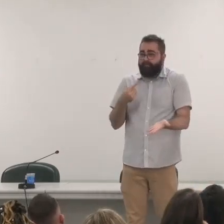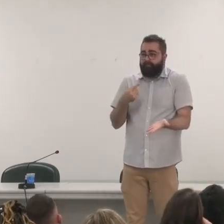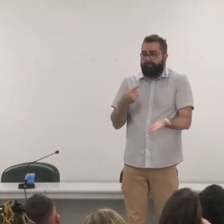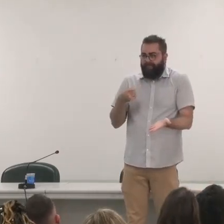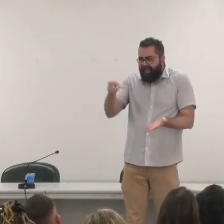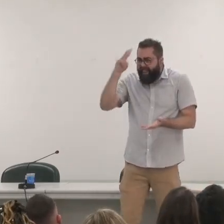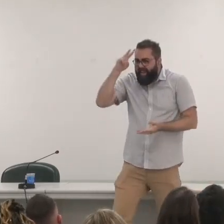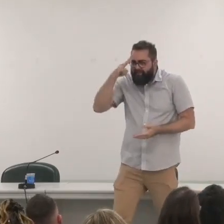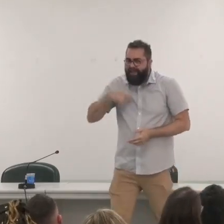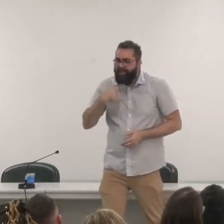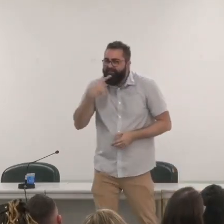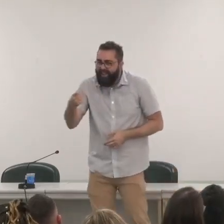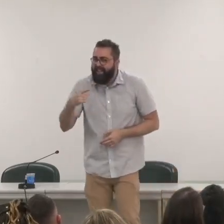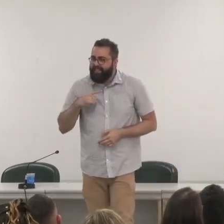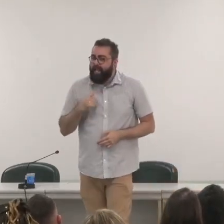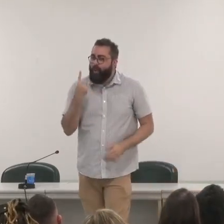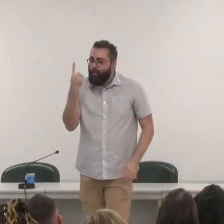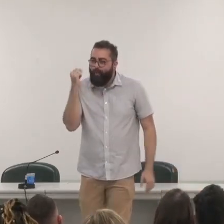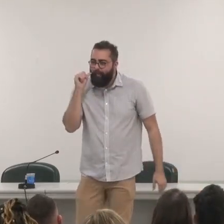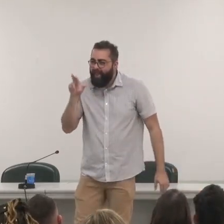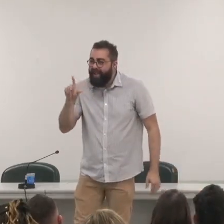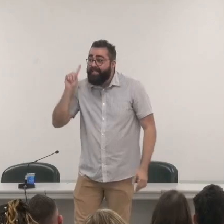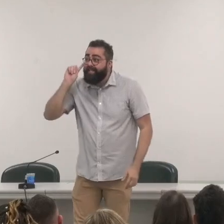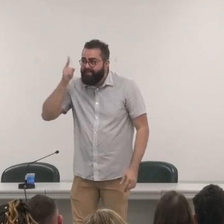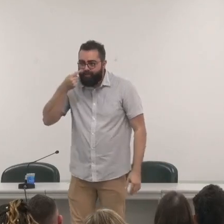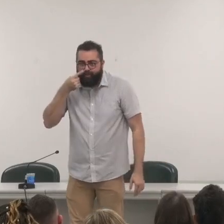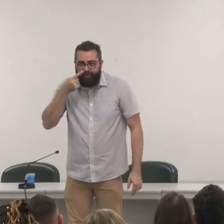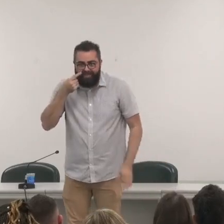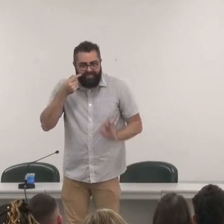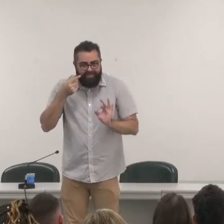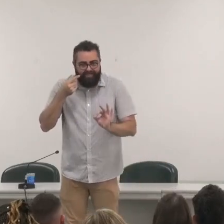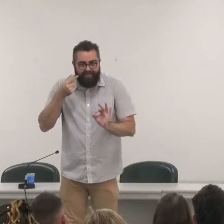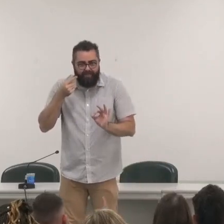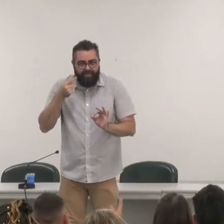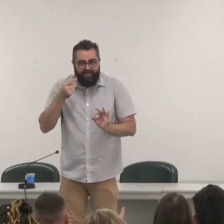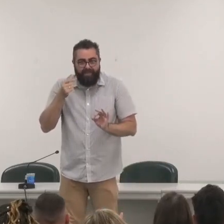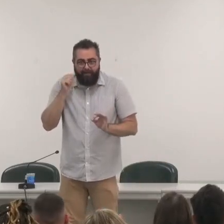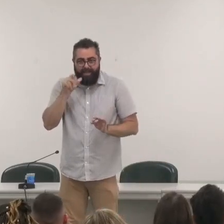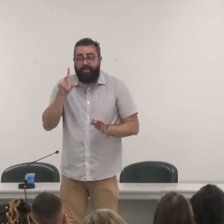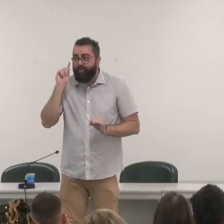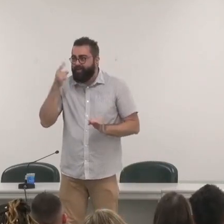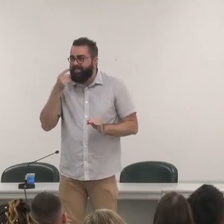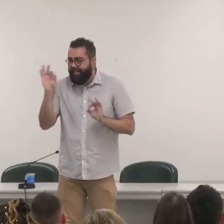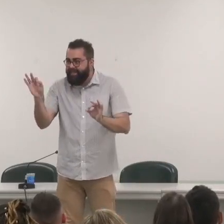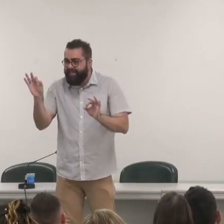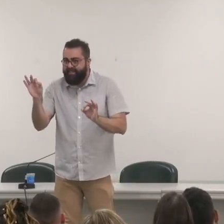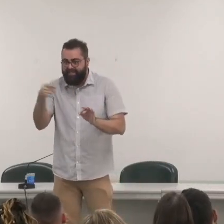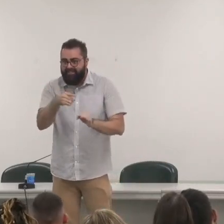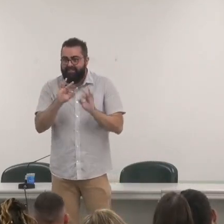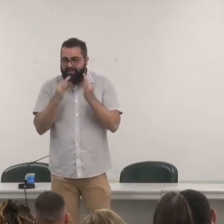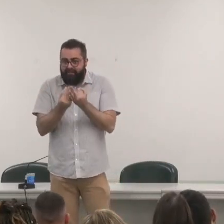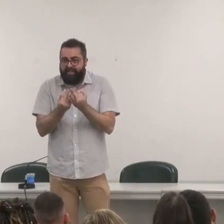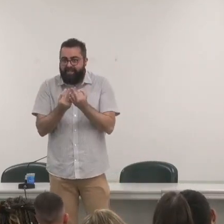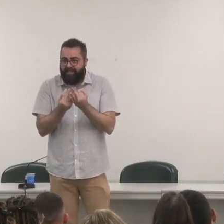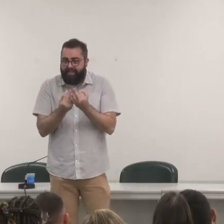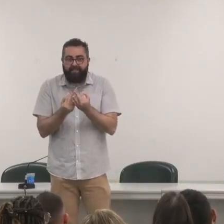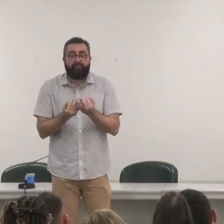Agora, vocês se lembram que eu havia mencionado que tinha uma irmã surdo-cega daquela família de pessoas